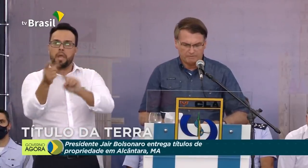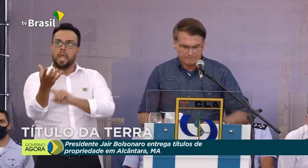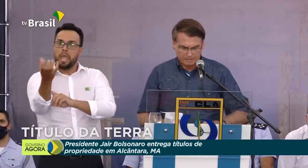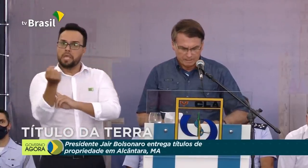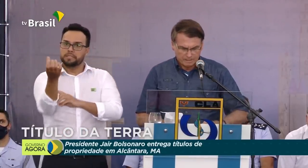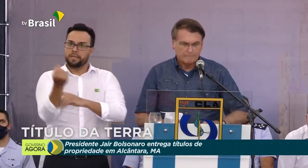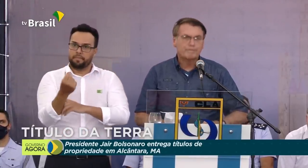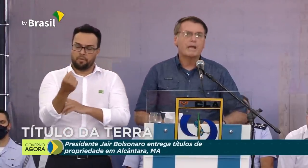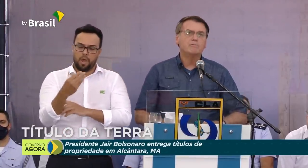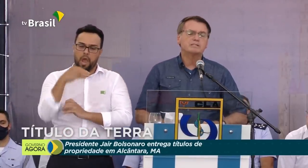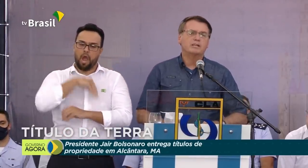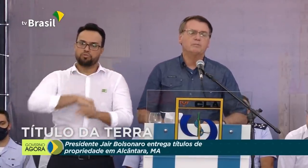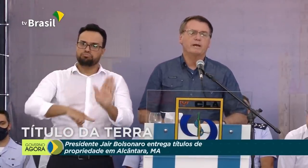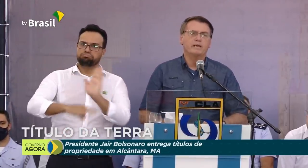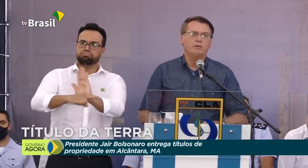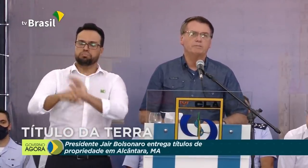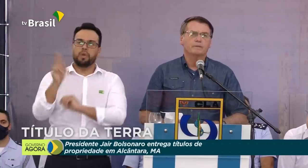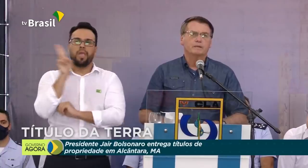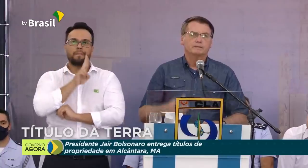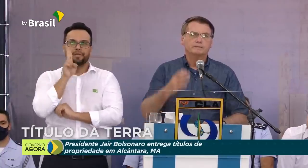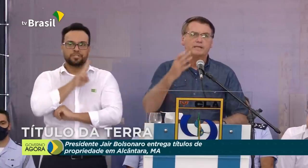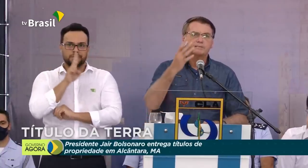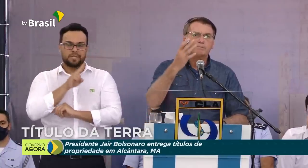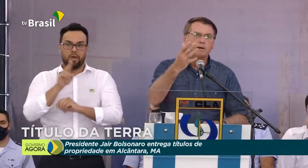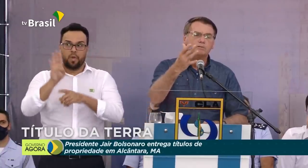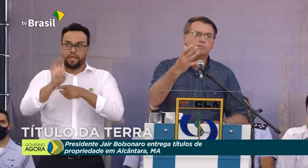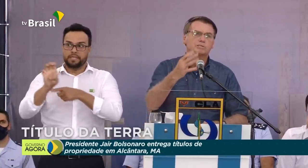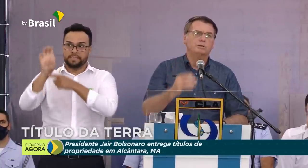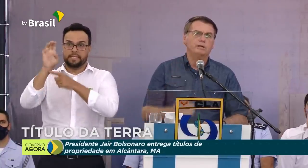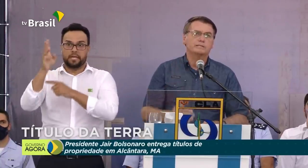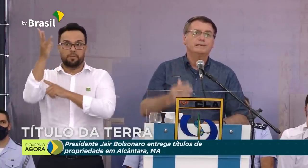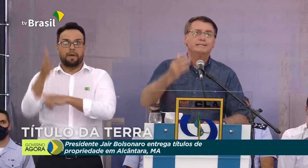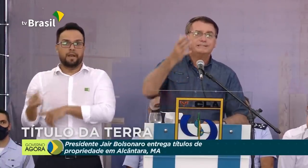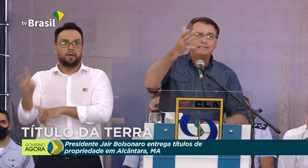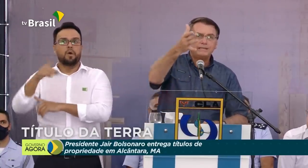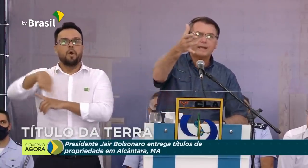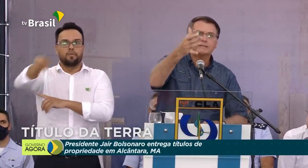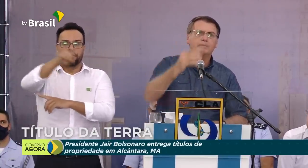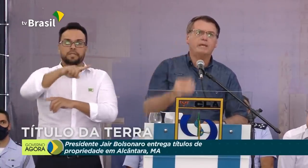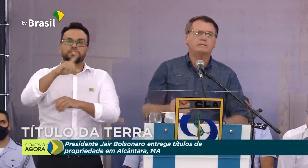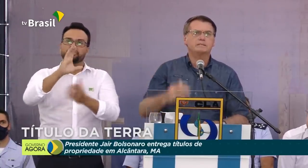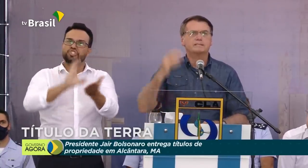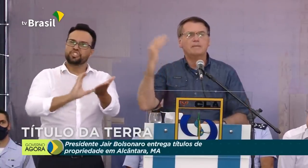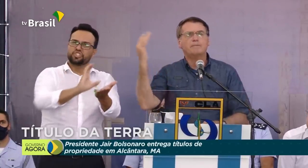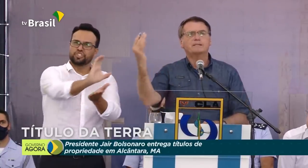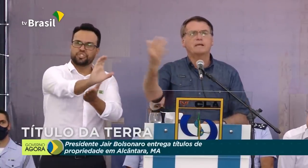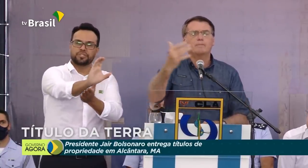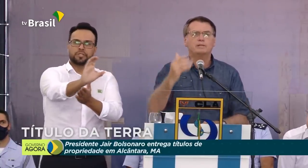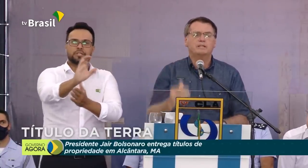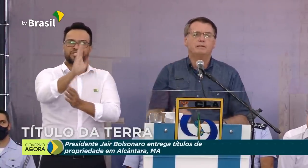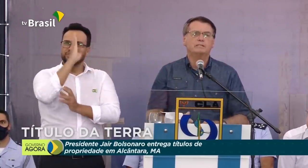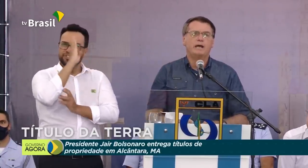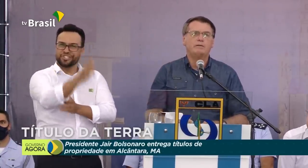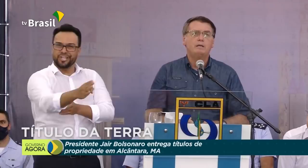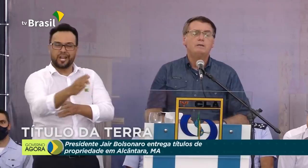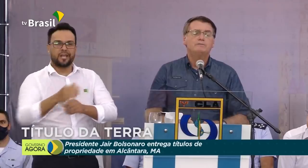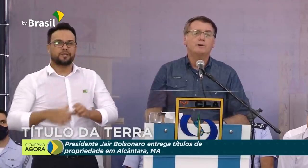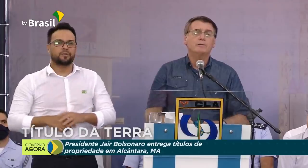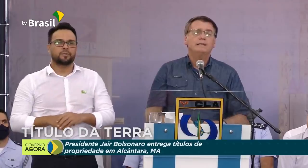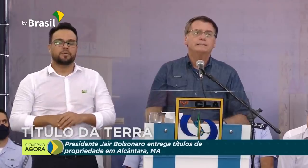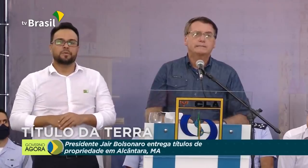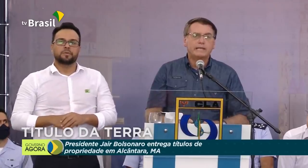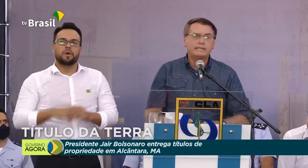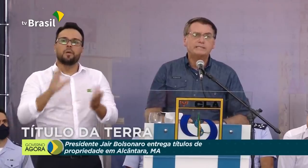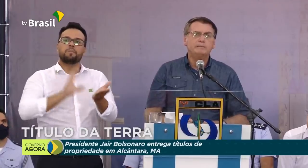emergencial para o estado do Maranhão, nas mãos dos senhores, diretamente, sem passar por intermediário,